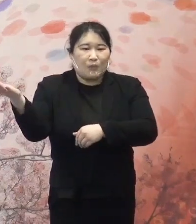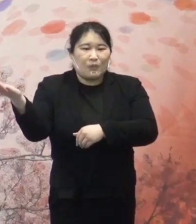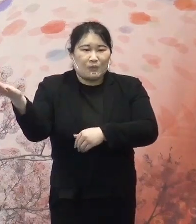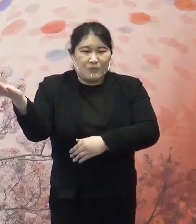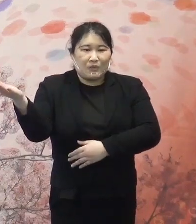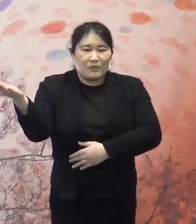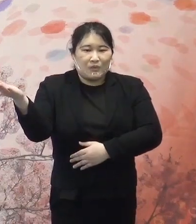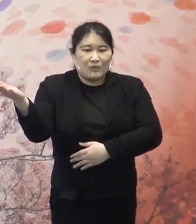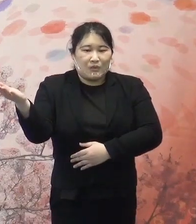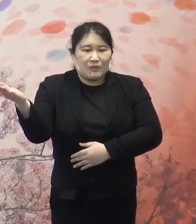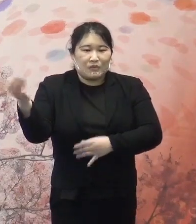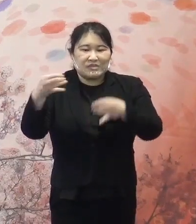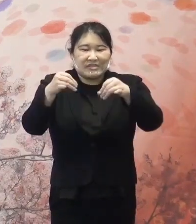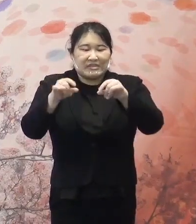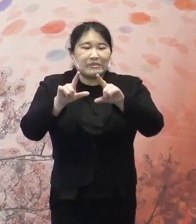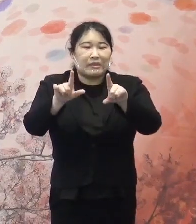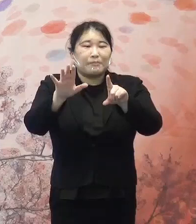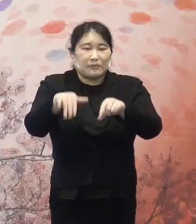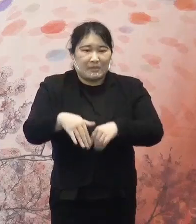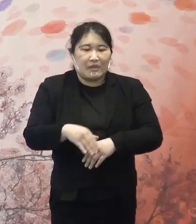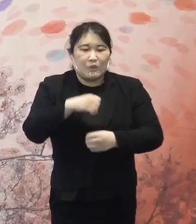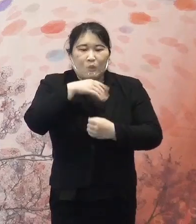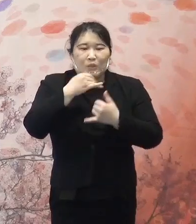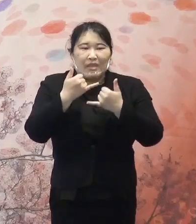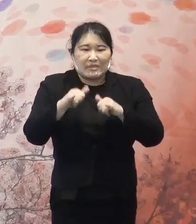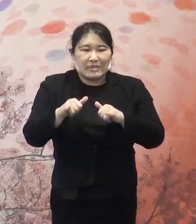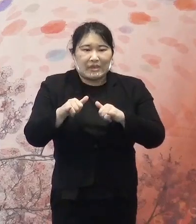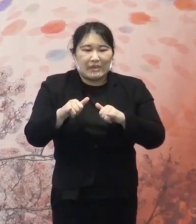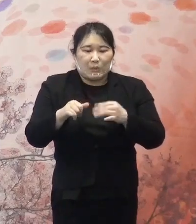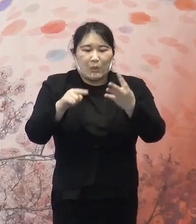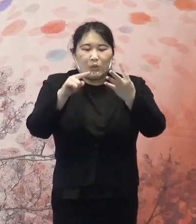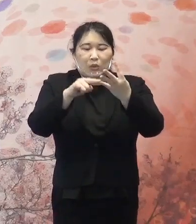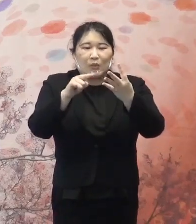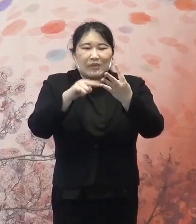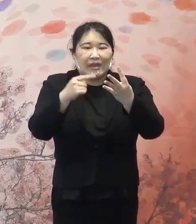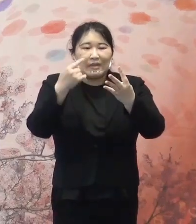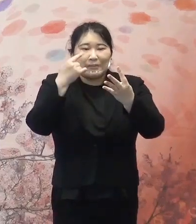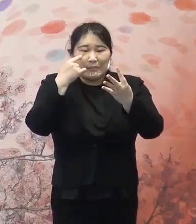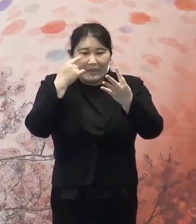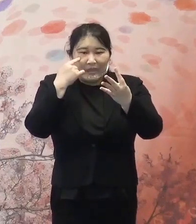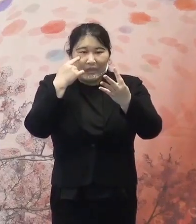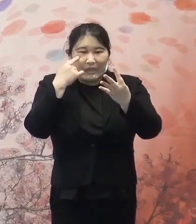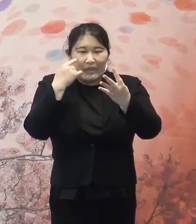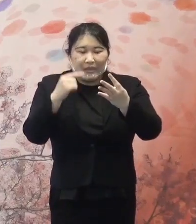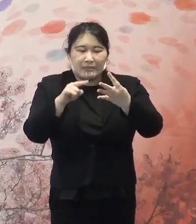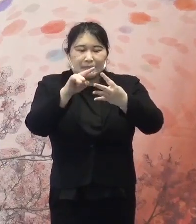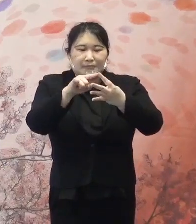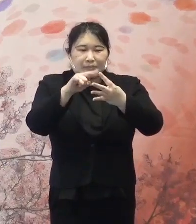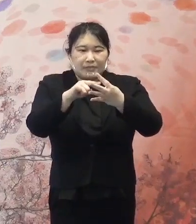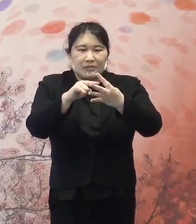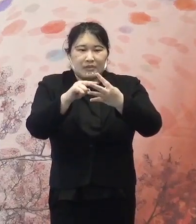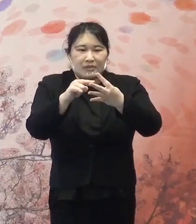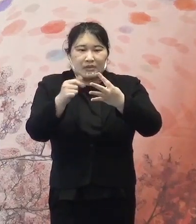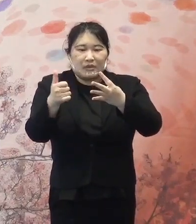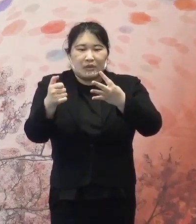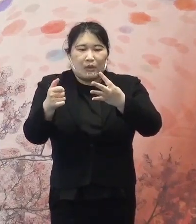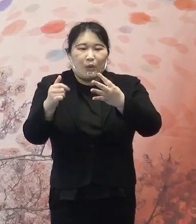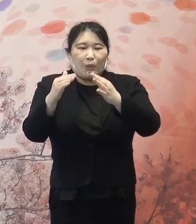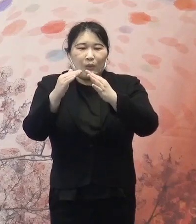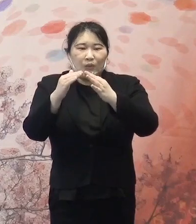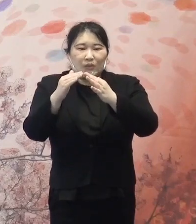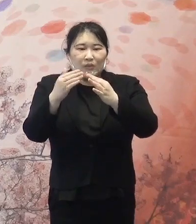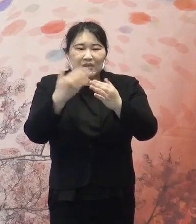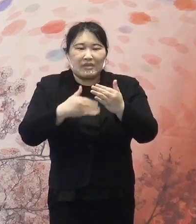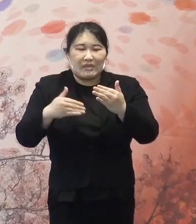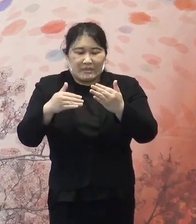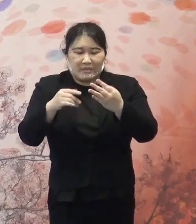青森でもご報告してますが、高齢者の第4弾ということで、1弾が老健施設、2弾が特養の施